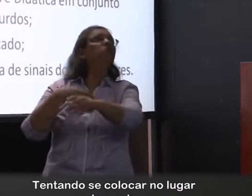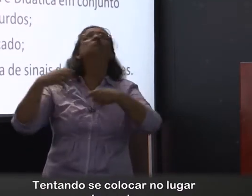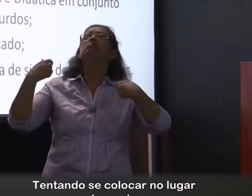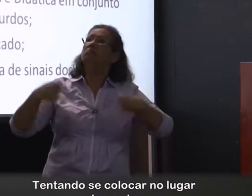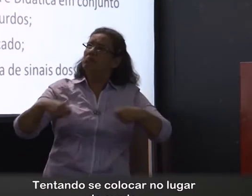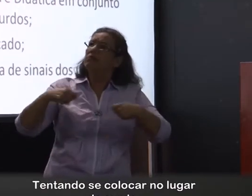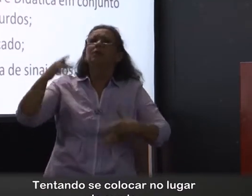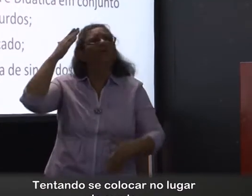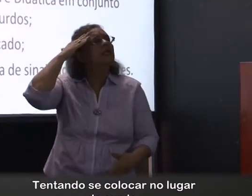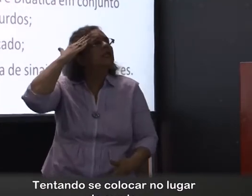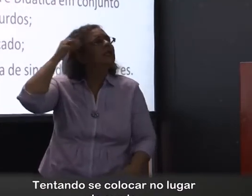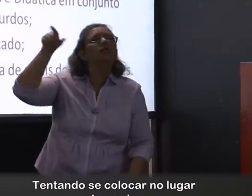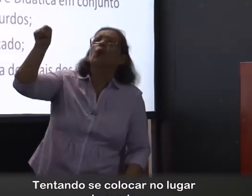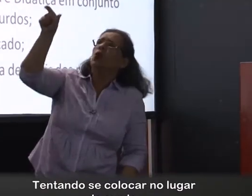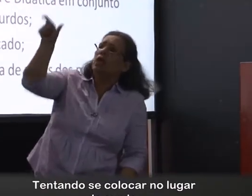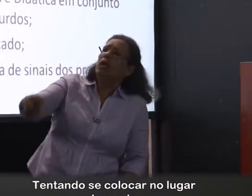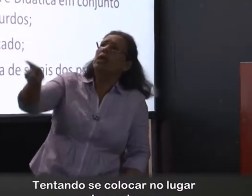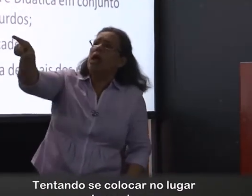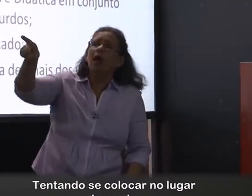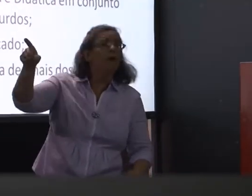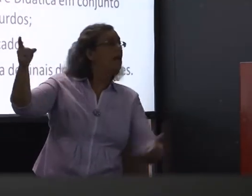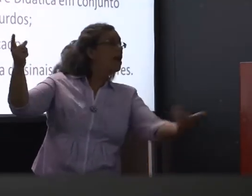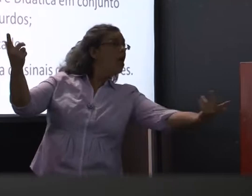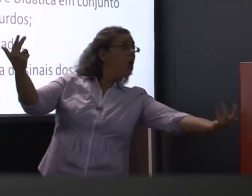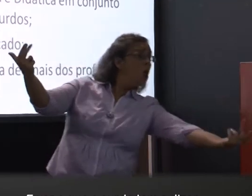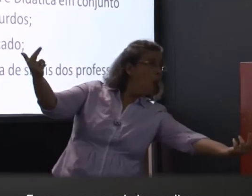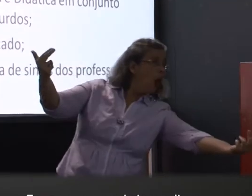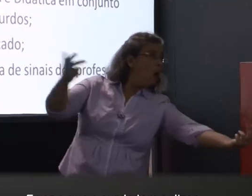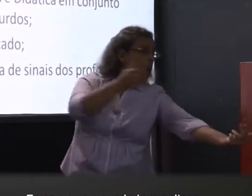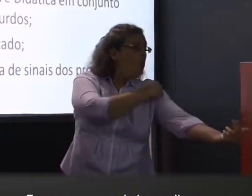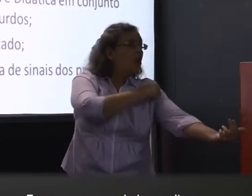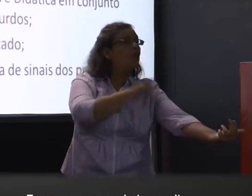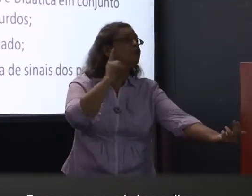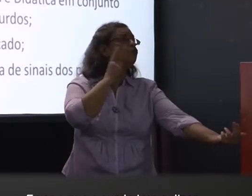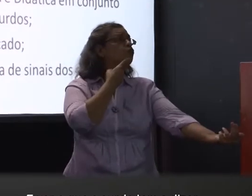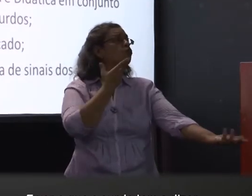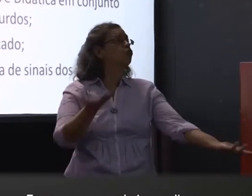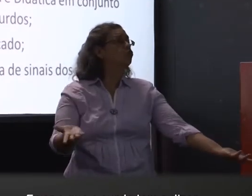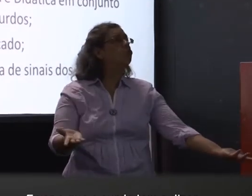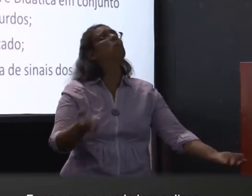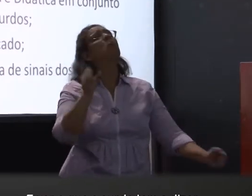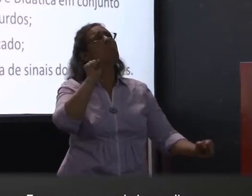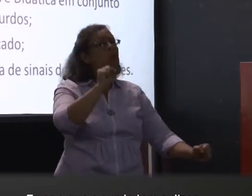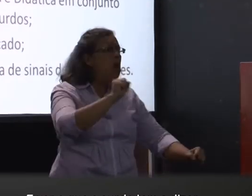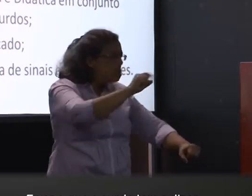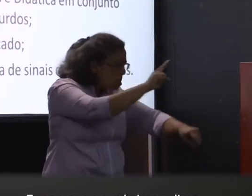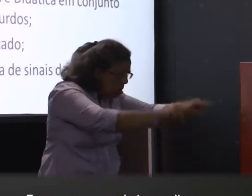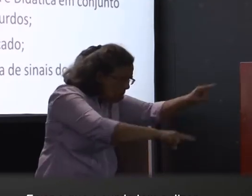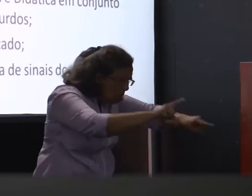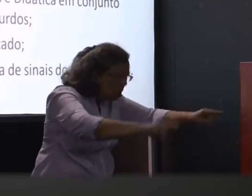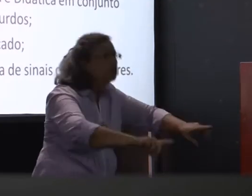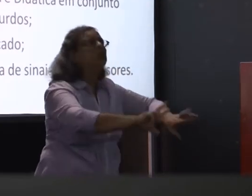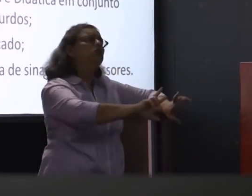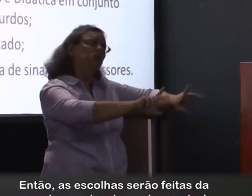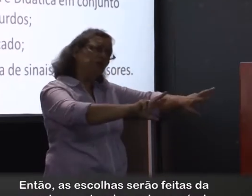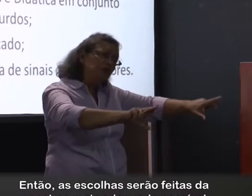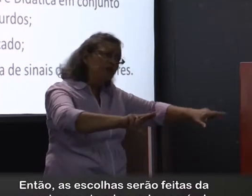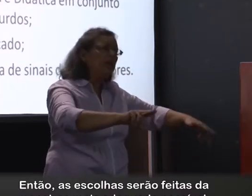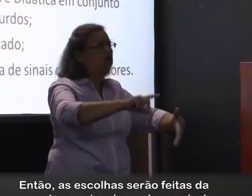tentando se colocar no lugar do surdo. E aí ouvir, ver o que o surdo tem a dizer. E aí as